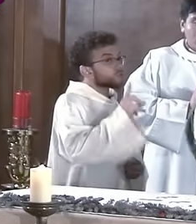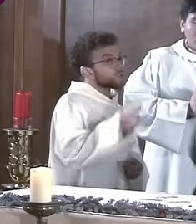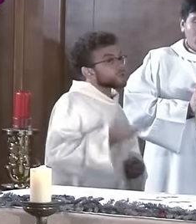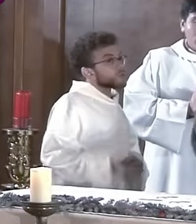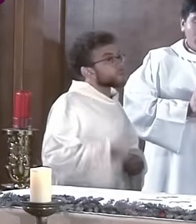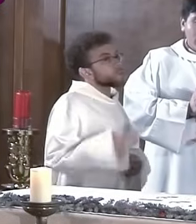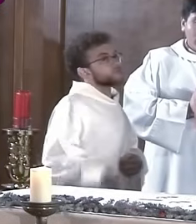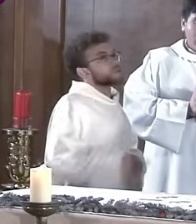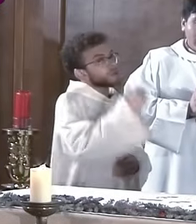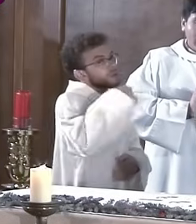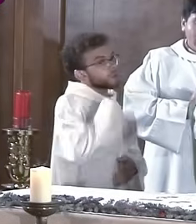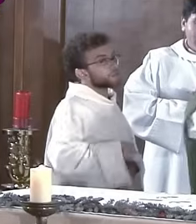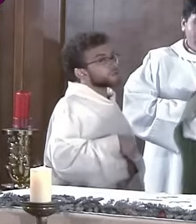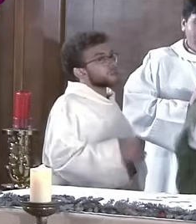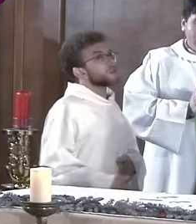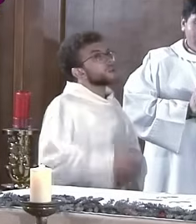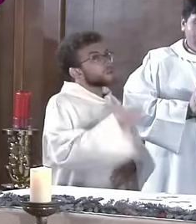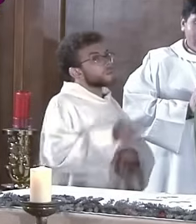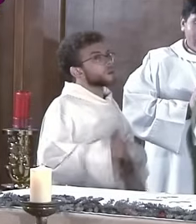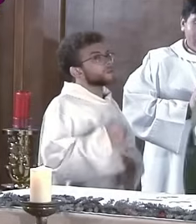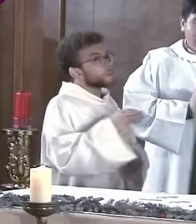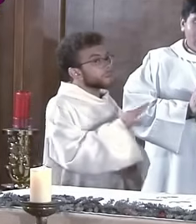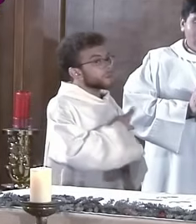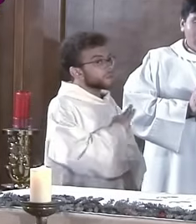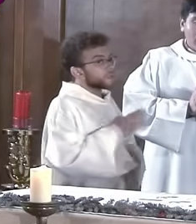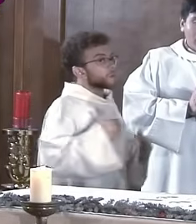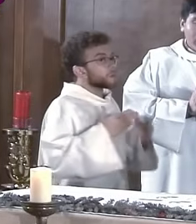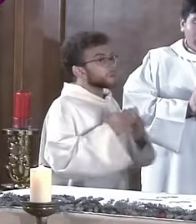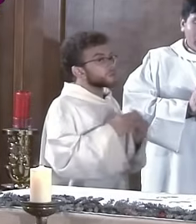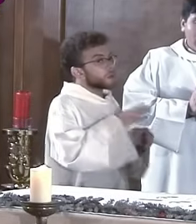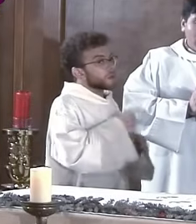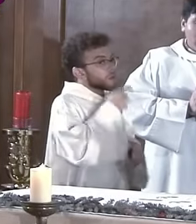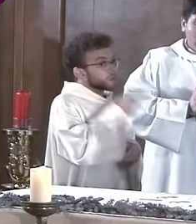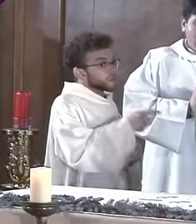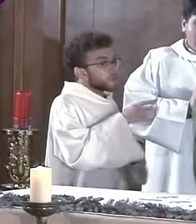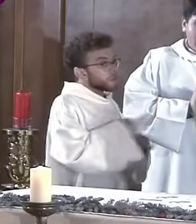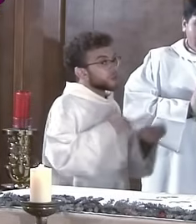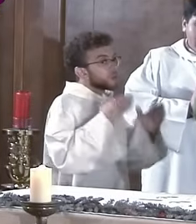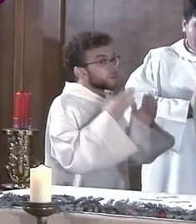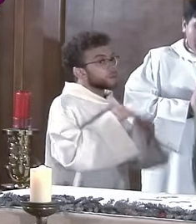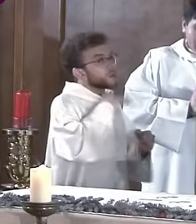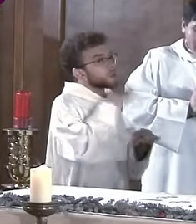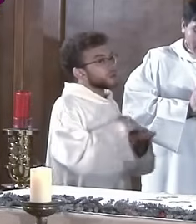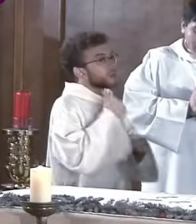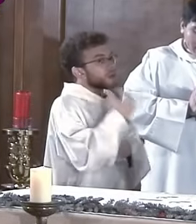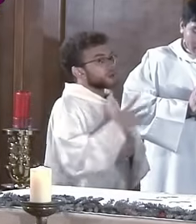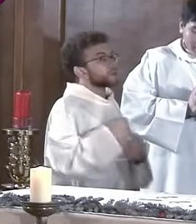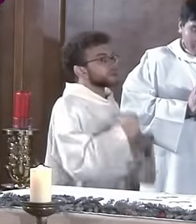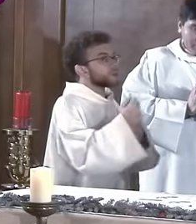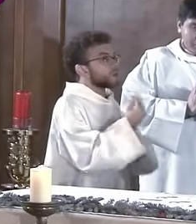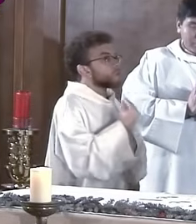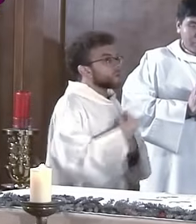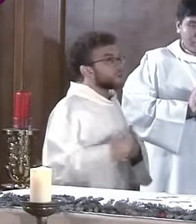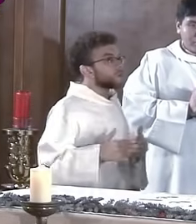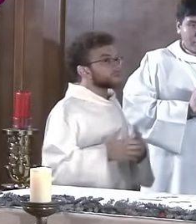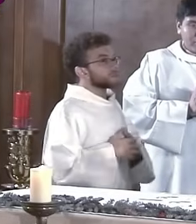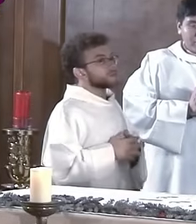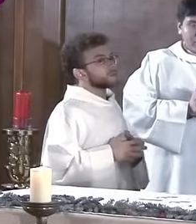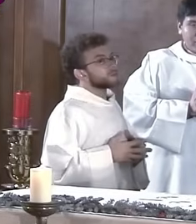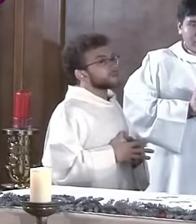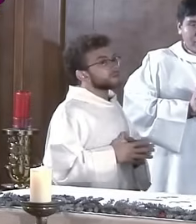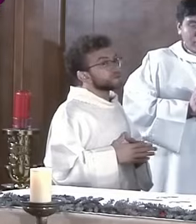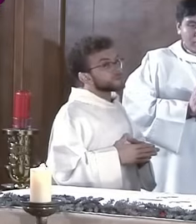Señor, no soy digno de que entres en mi casa, pero una palabra tuya bastará para